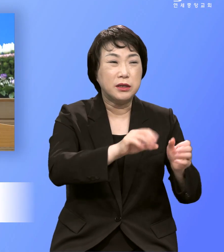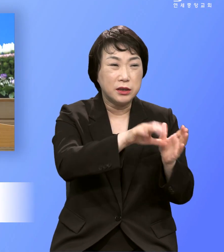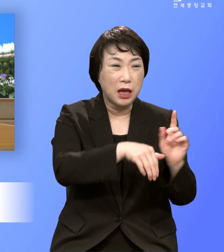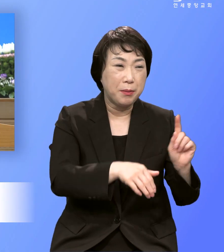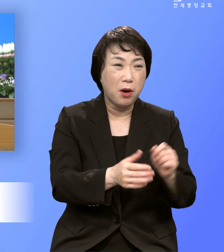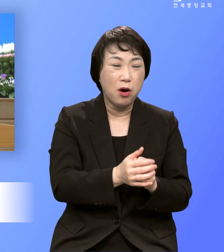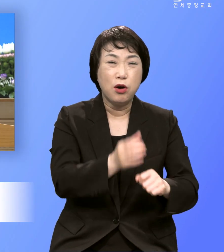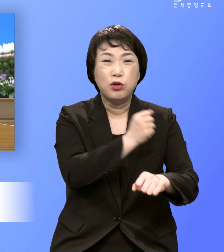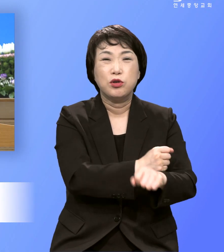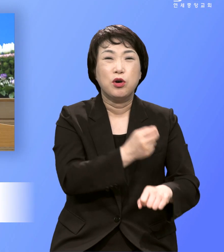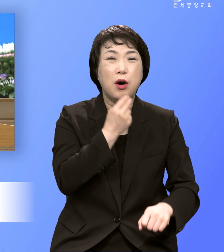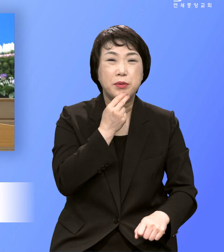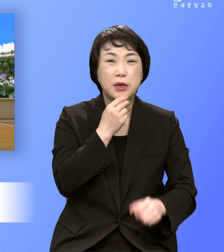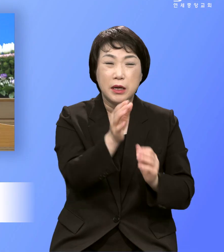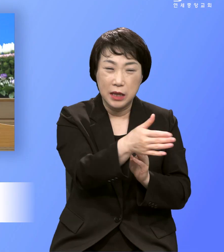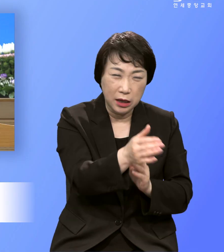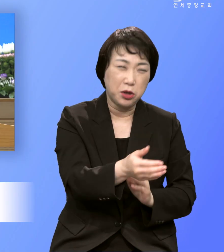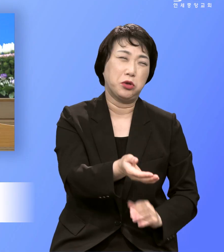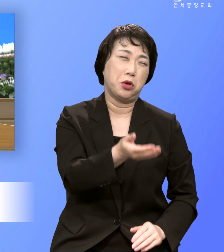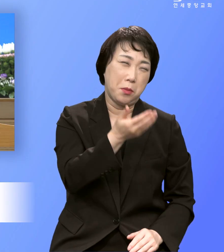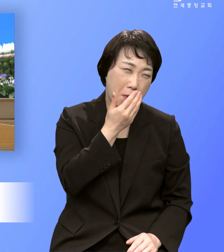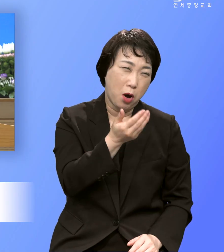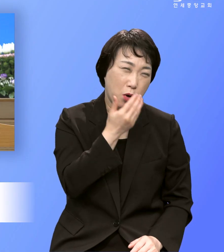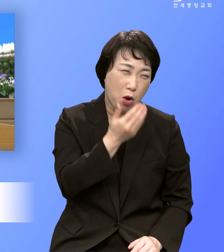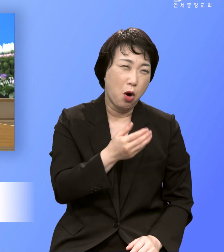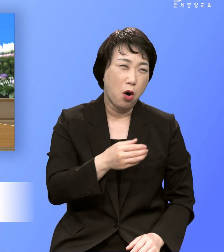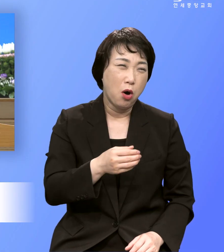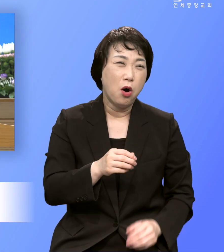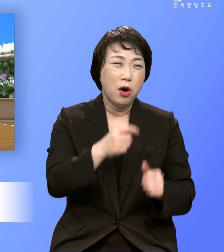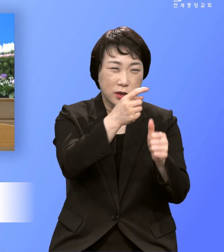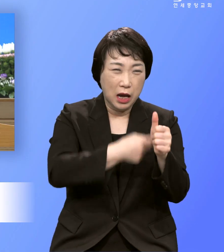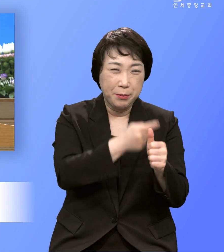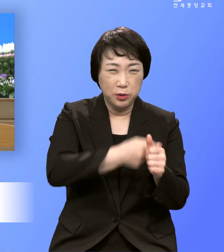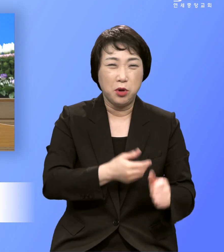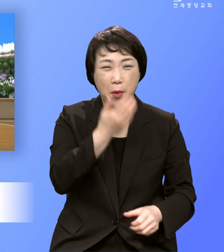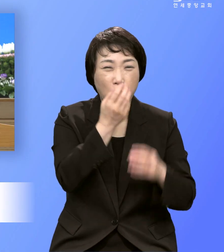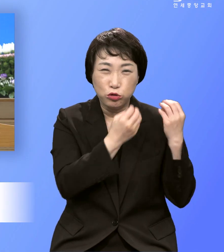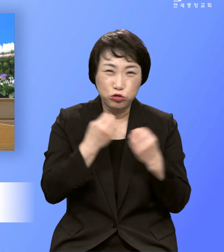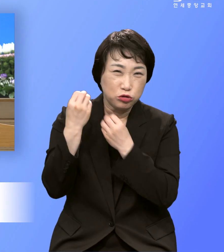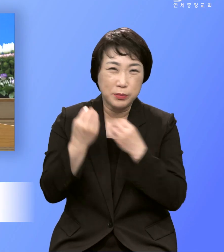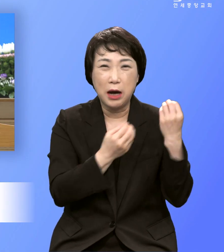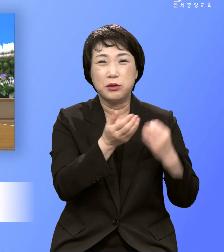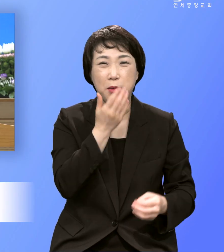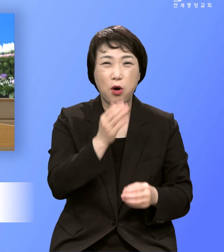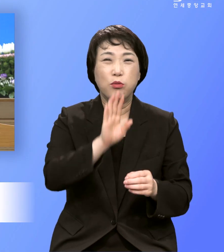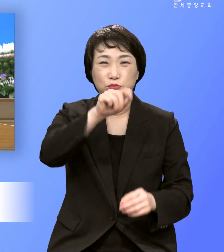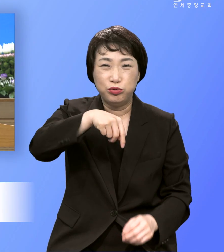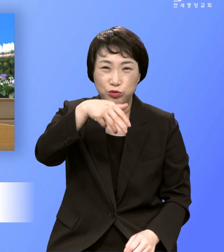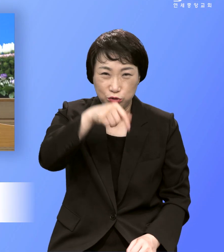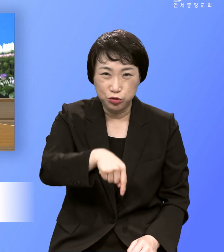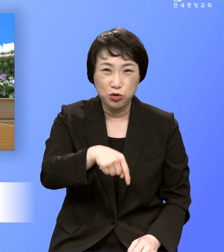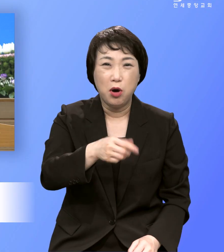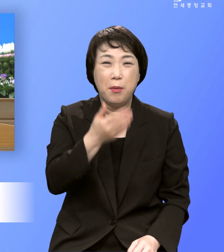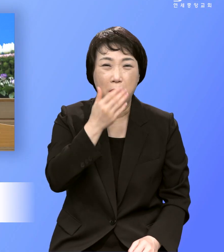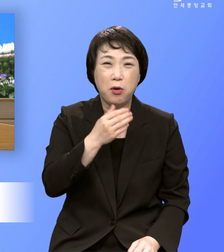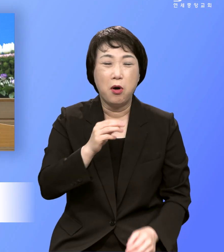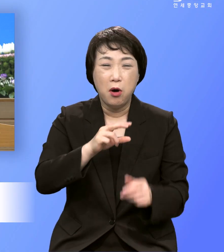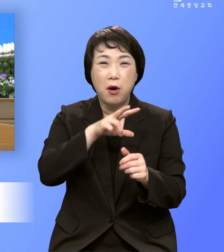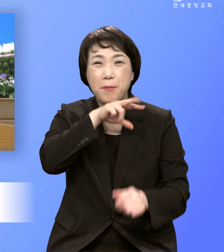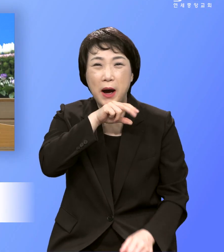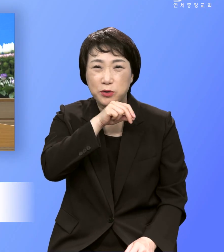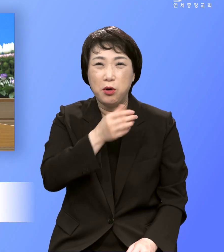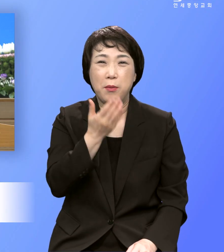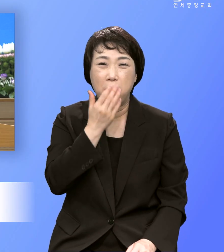때에는 값없이 생선도 먹고 위도 먹고 수박도 먹고 부추도 먹고 파도